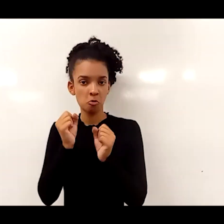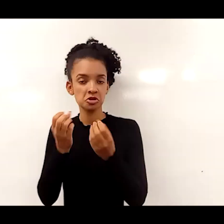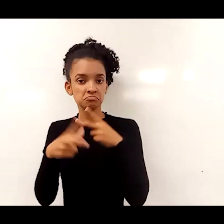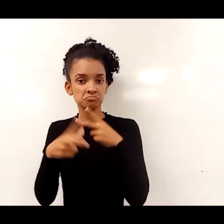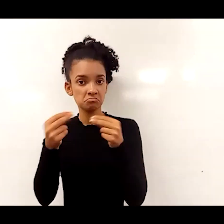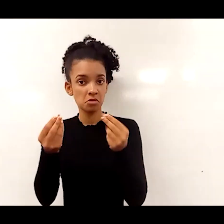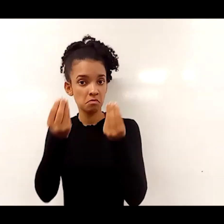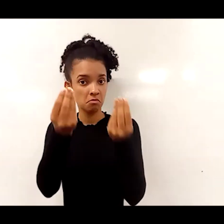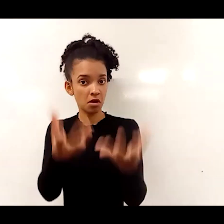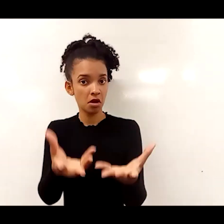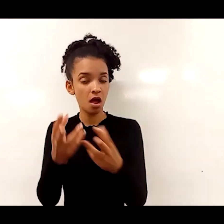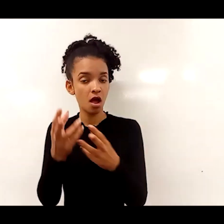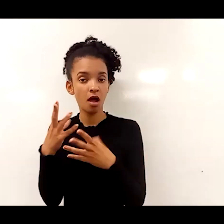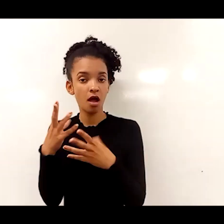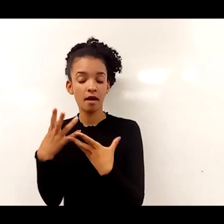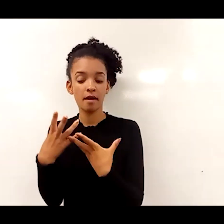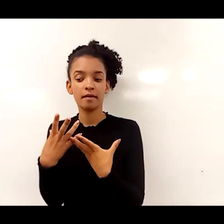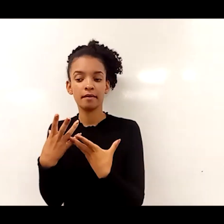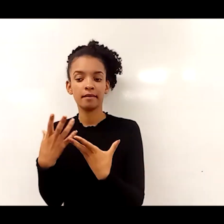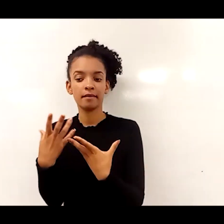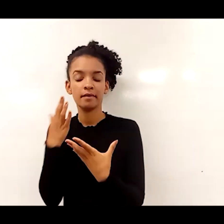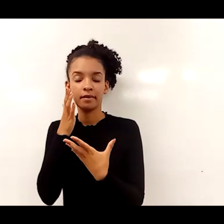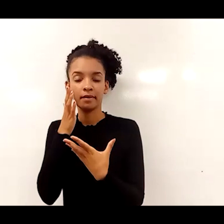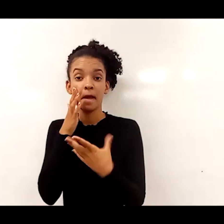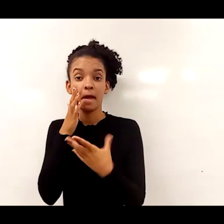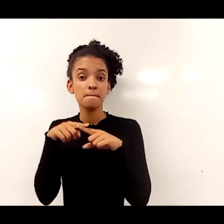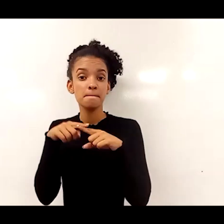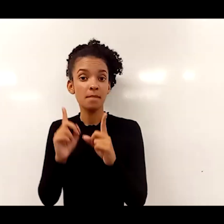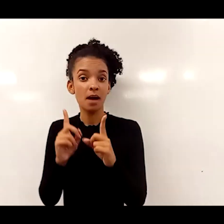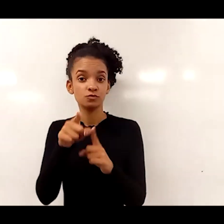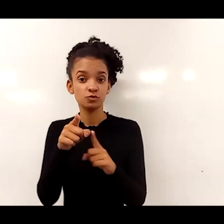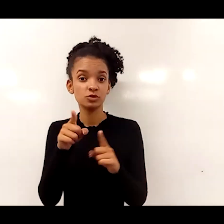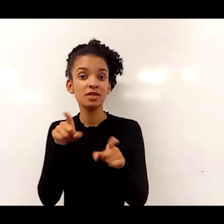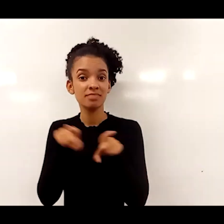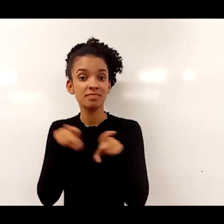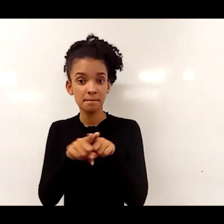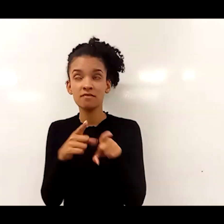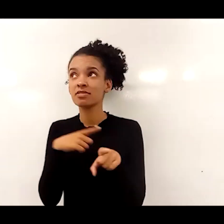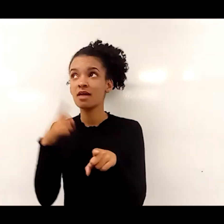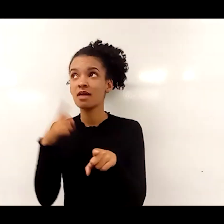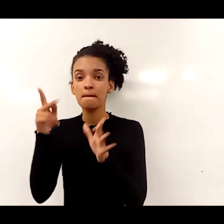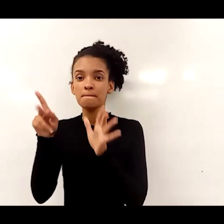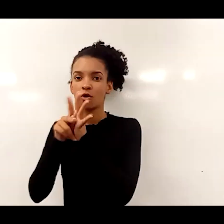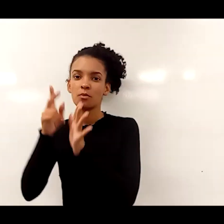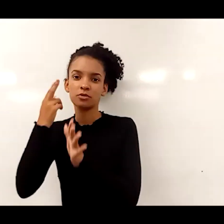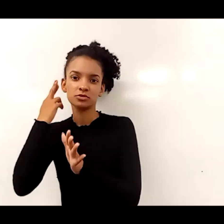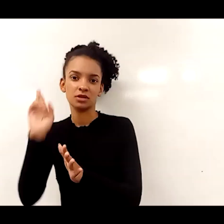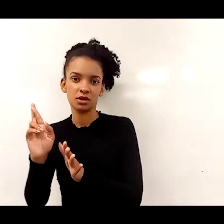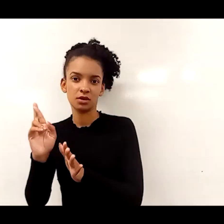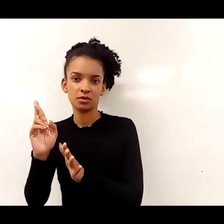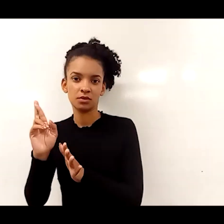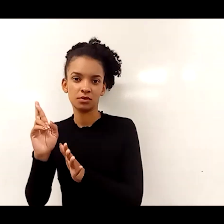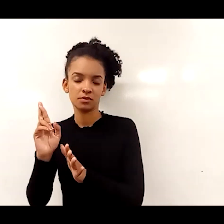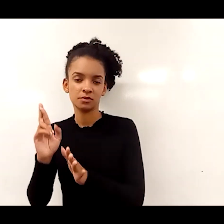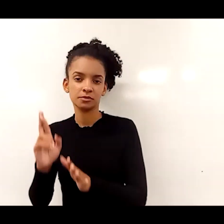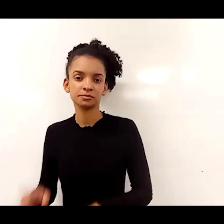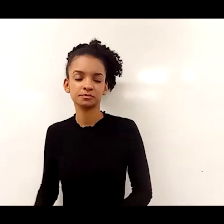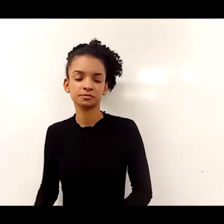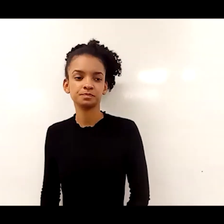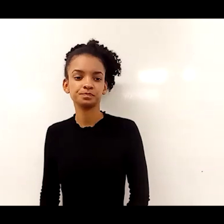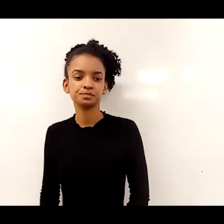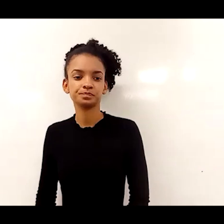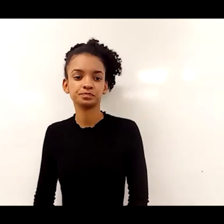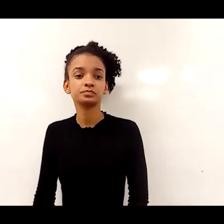do Senhor, não é deles não, tá? Então, irmãos, e vós, senhores, igualmente, de igual